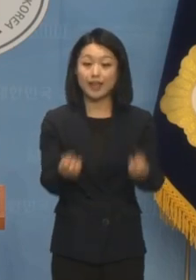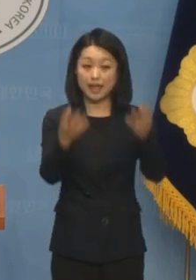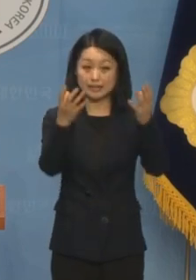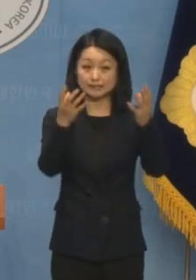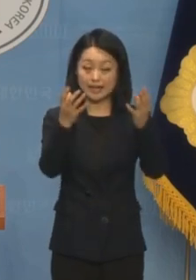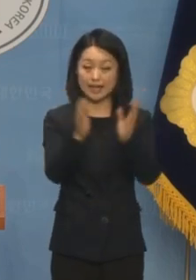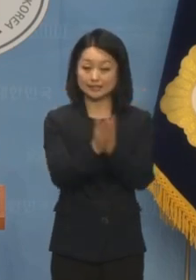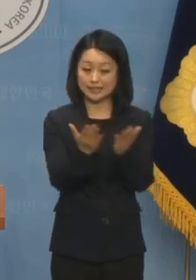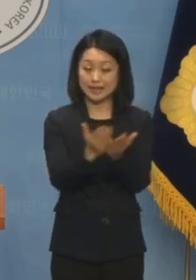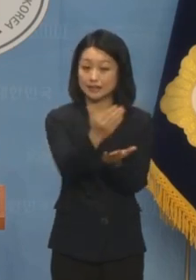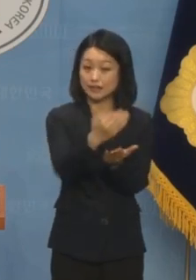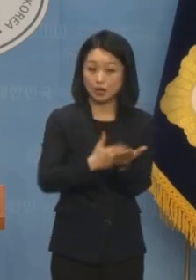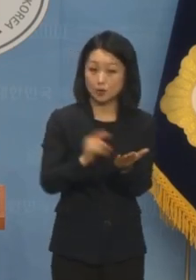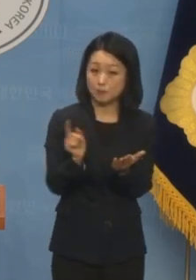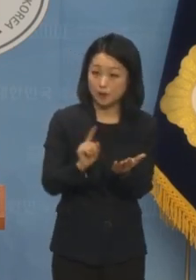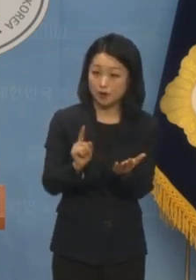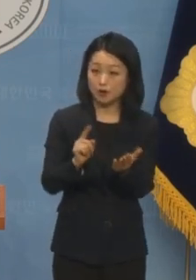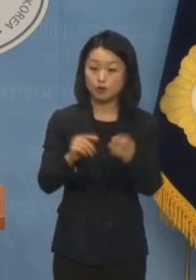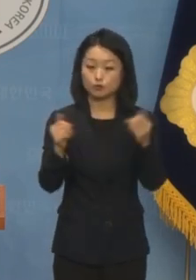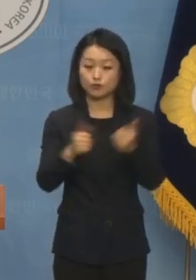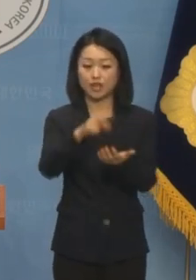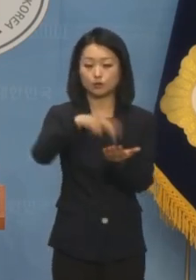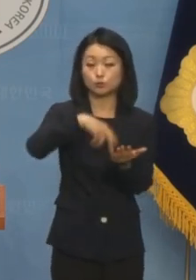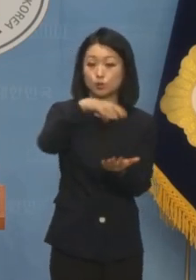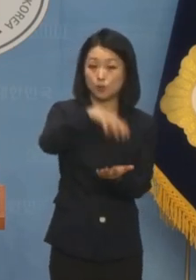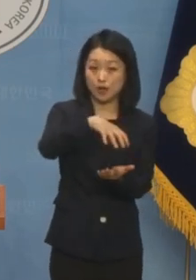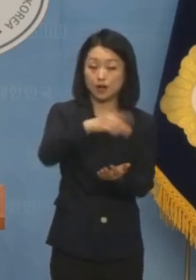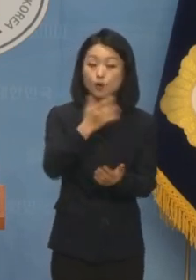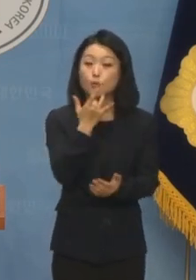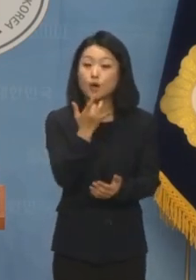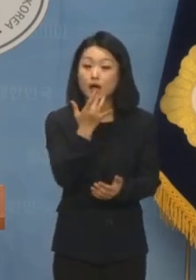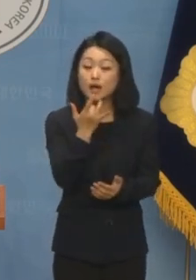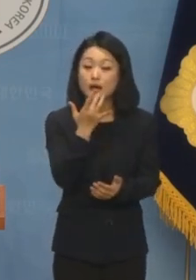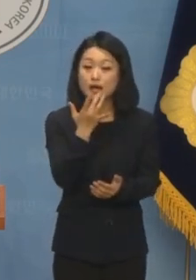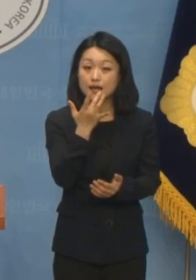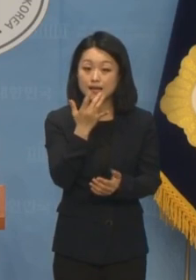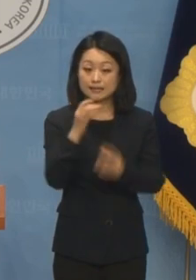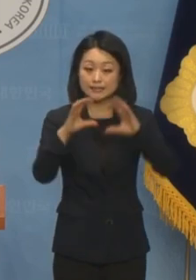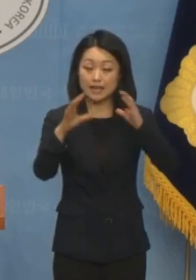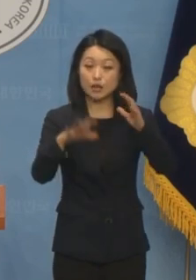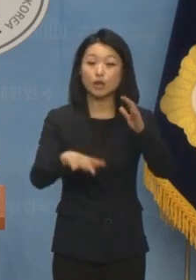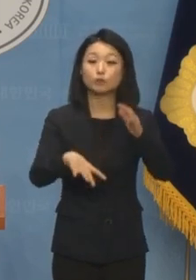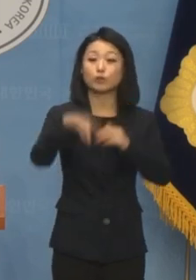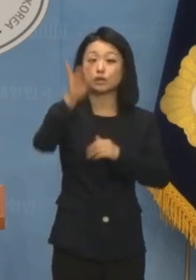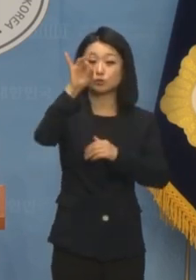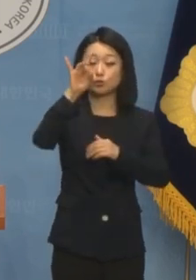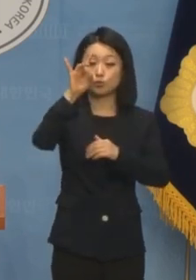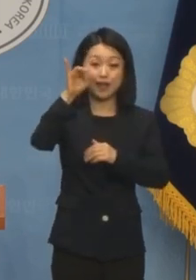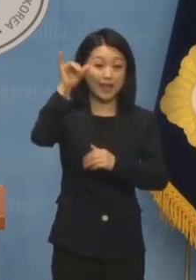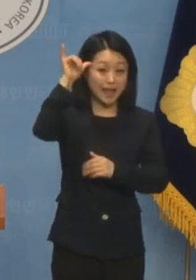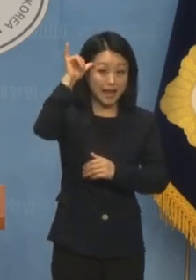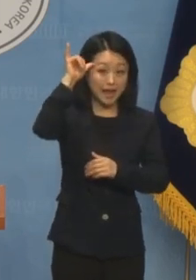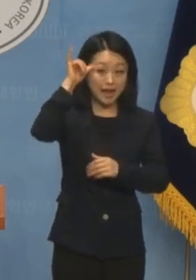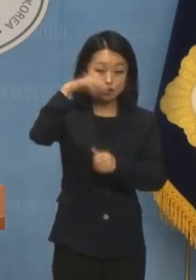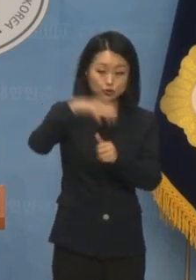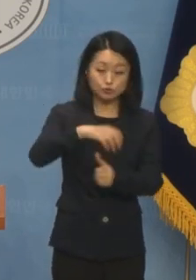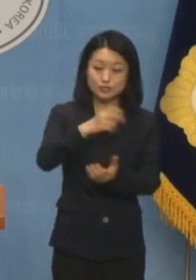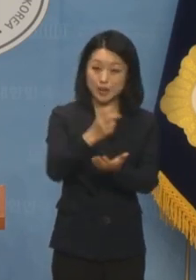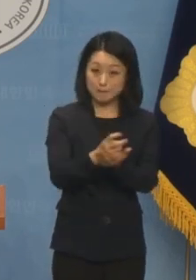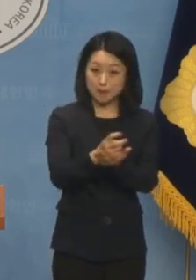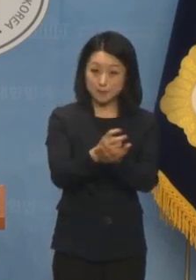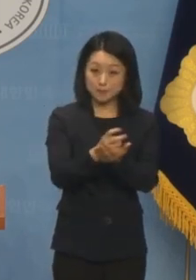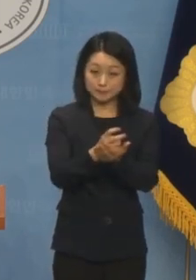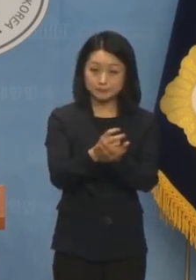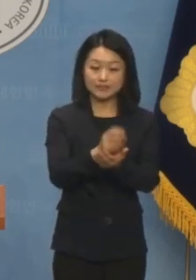및 발간 물입니다 국회 도서관은 화요일 세계 최초 포괄적 AI 규제법이 이유 인공